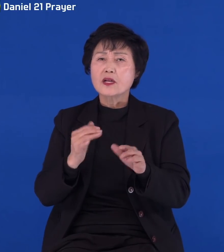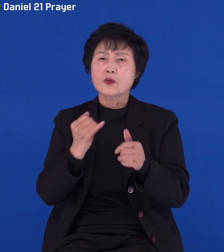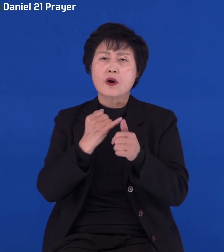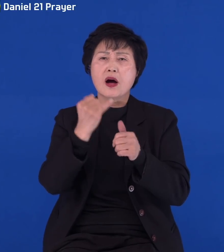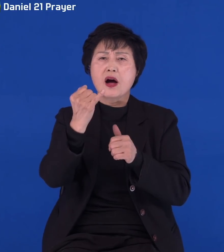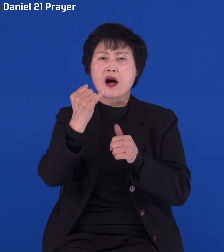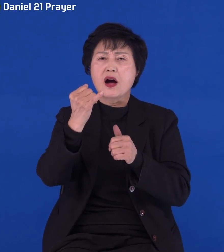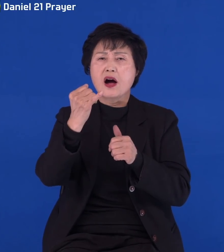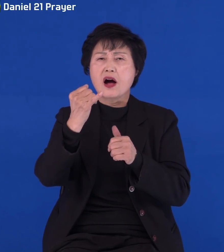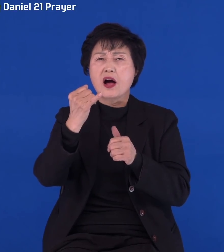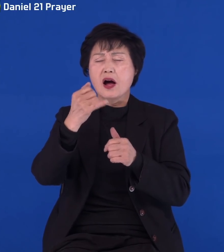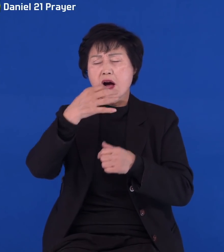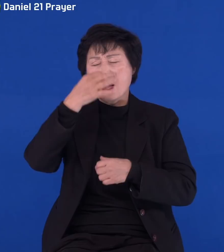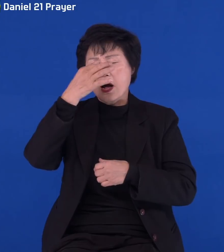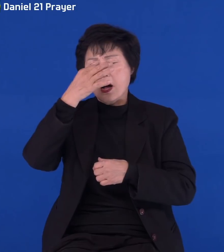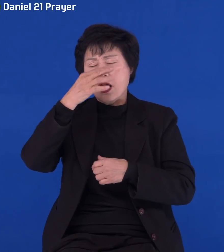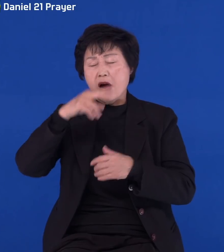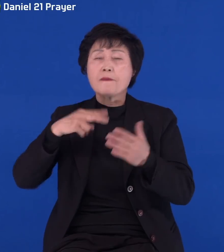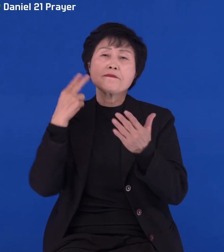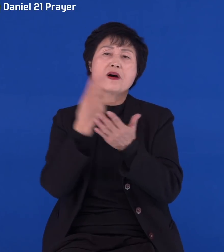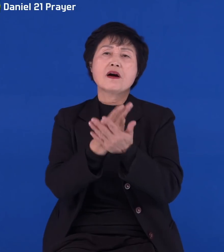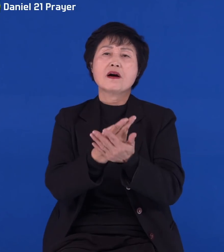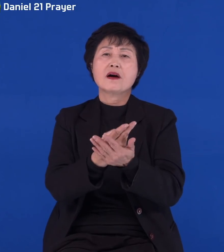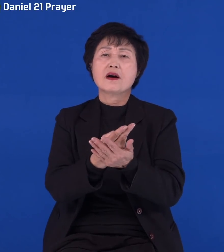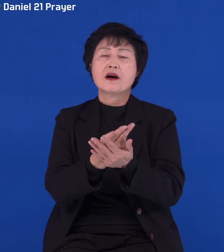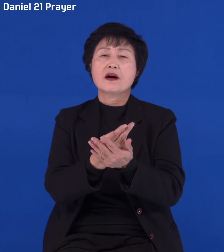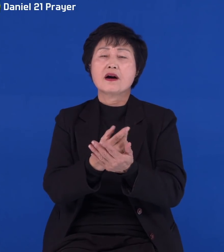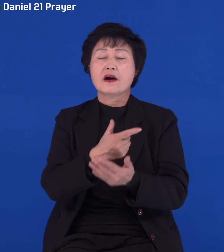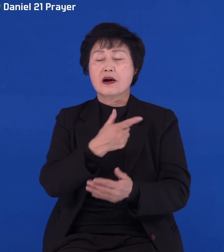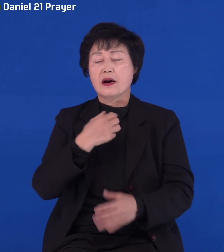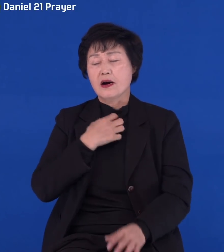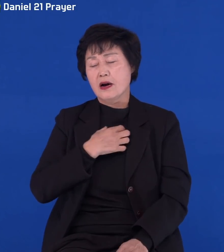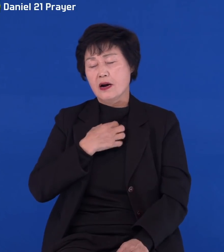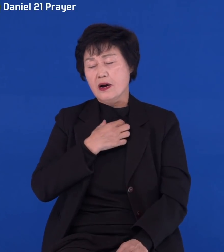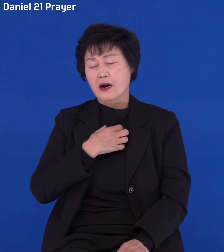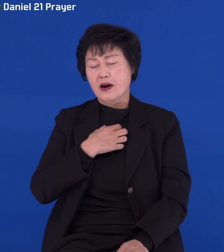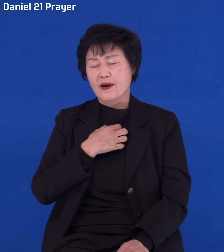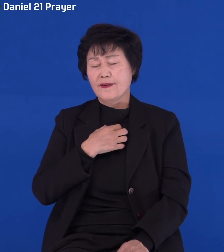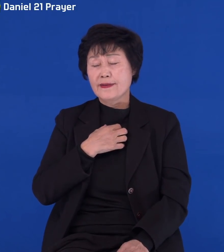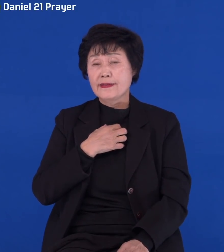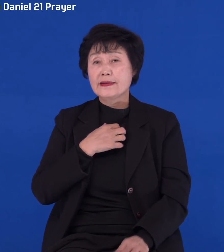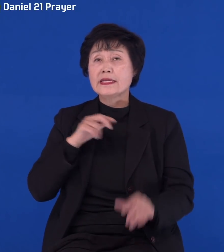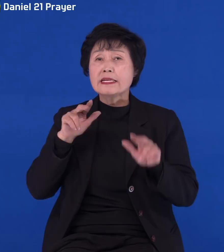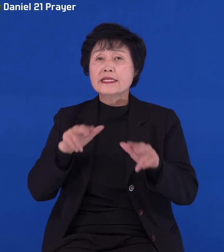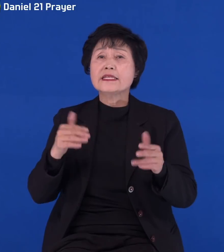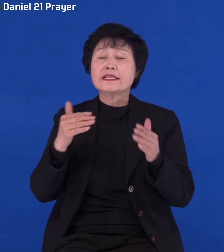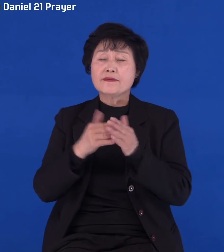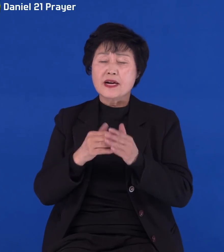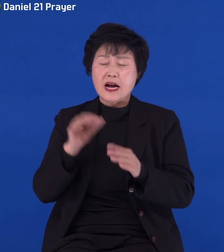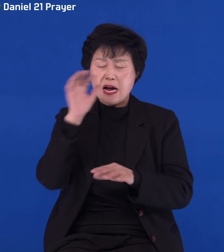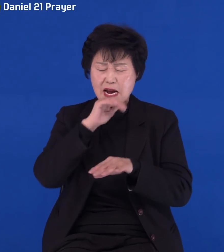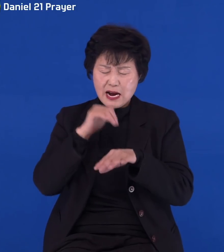과로로. 너무 힘든 거예요. 너무 괴로운 거예요. 그토록 연단받고 훈련받았는데 설거지를 하는데 너무 기가 막힌 거예요.